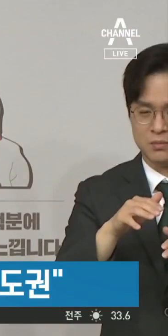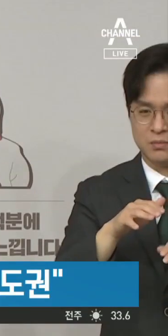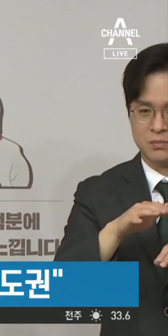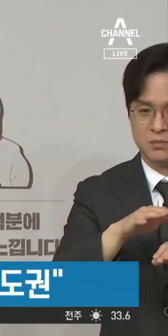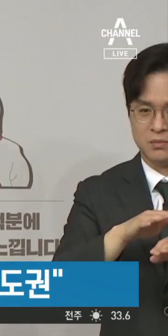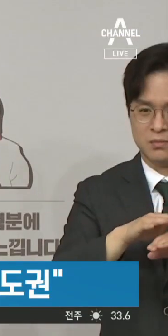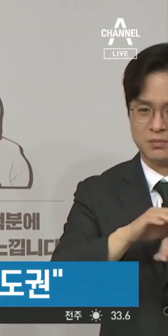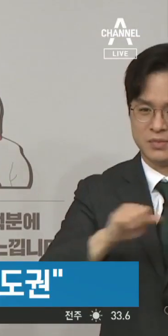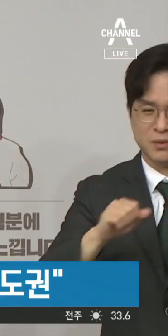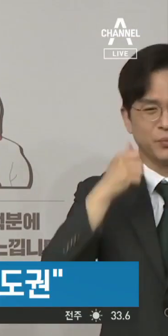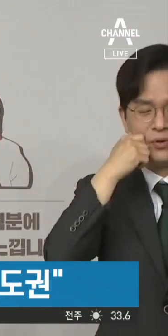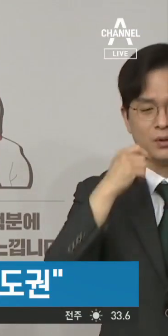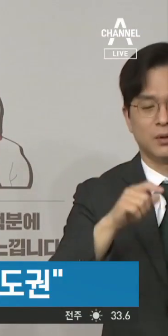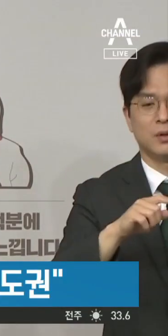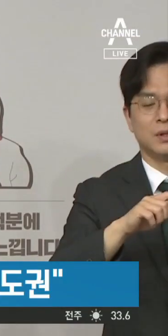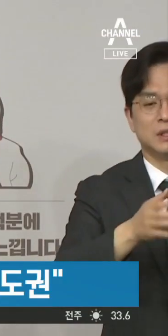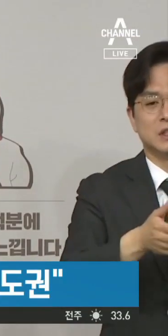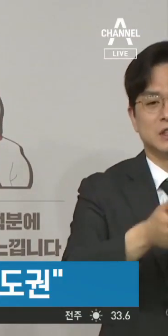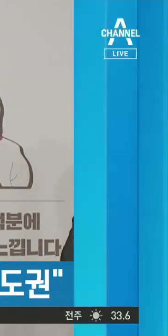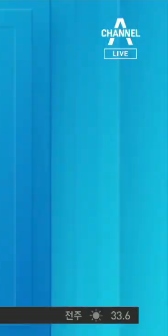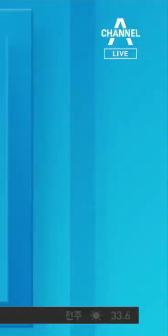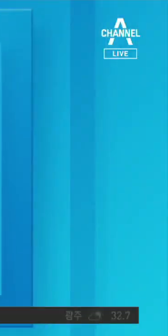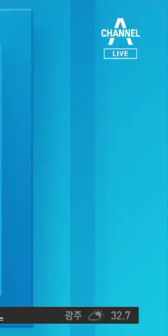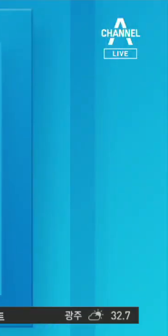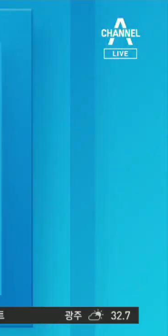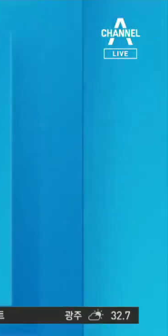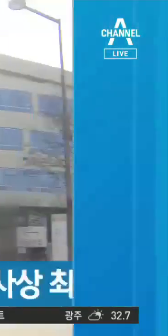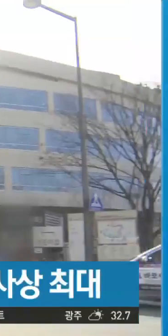우려되는 상황이라고 밝혔습니다.